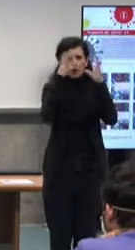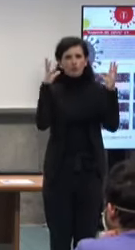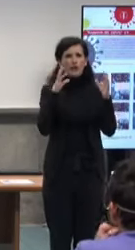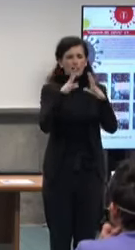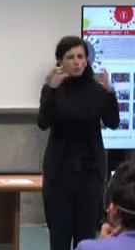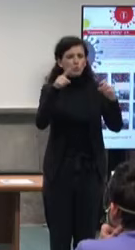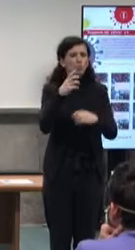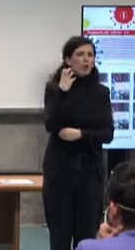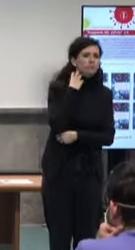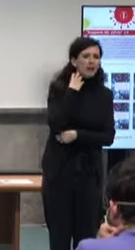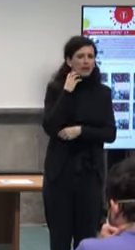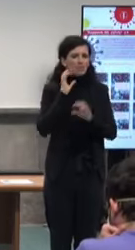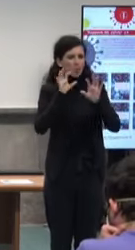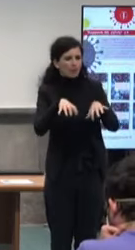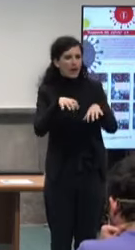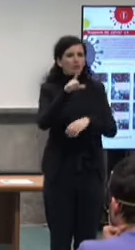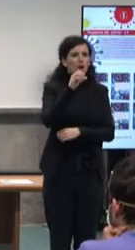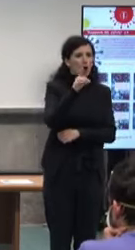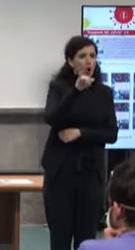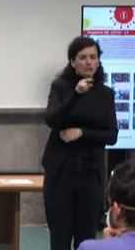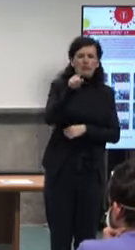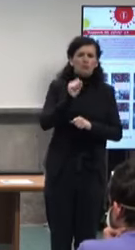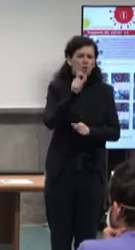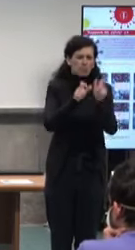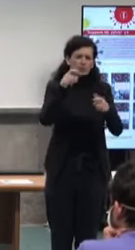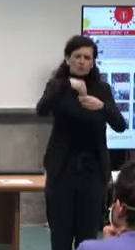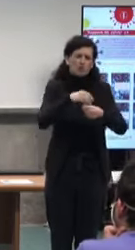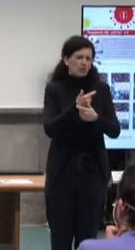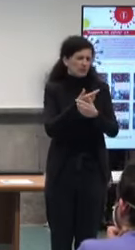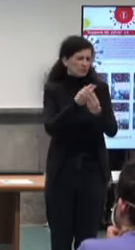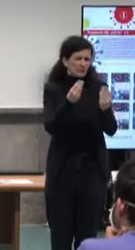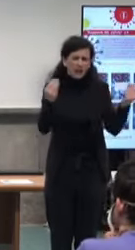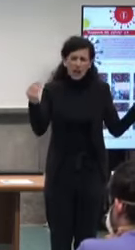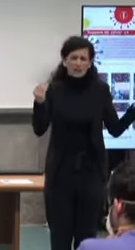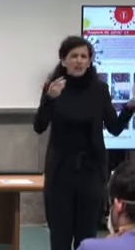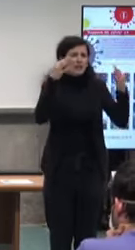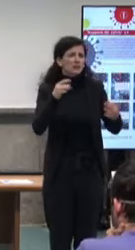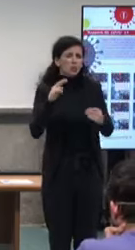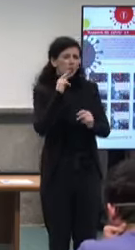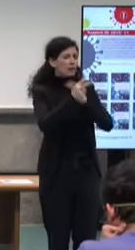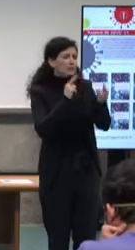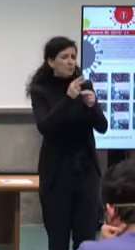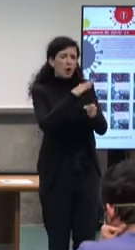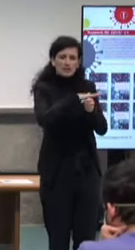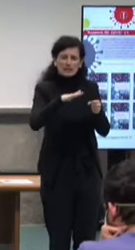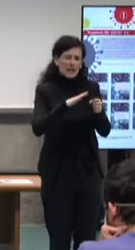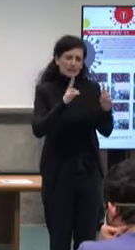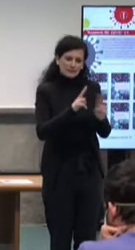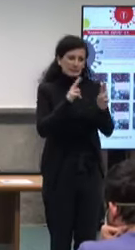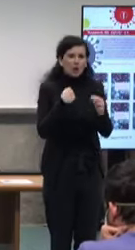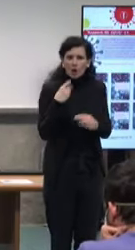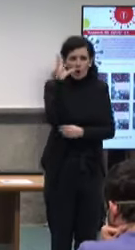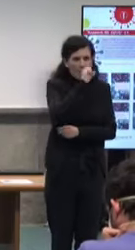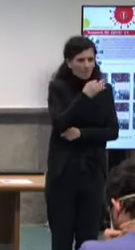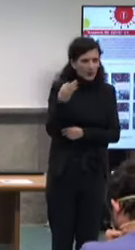lodi dove ci hanno sovraccarico enorme premente sono quelle che fanno anche più fatica a rispondere onestamente e hanno tutta la mia comprensione